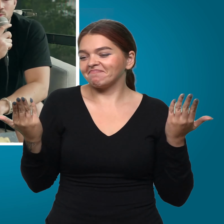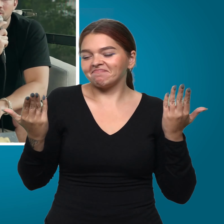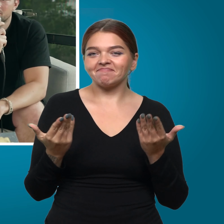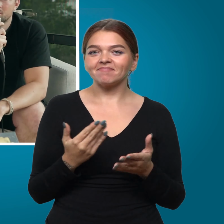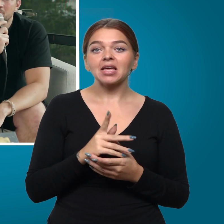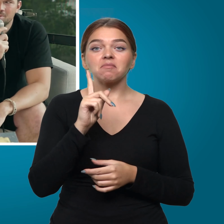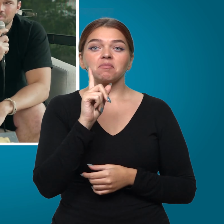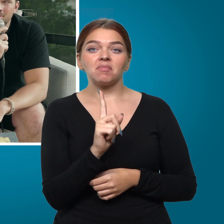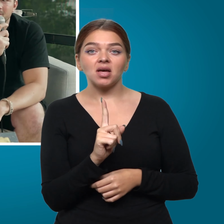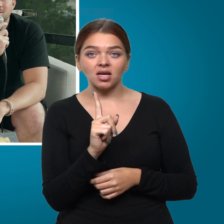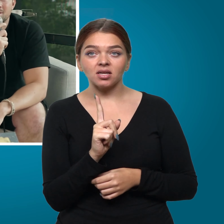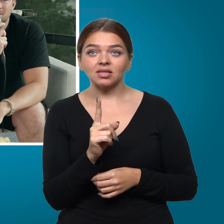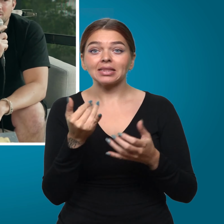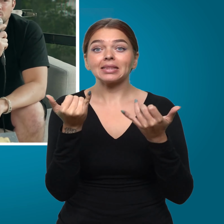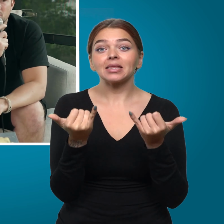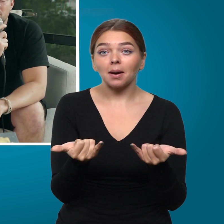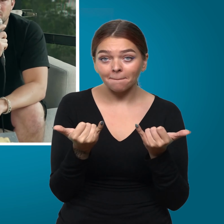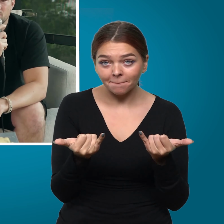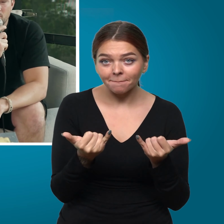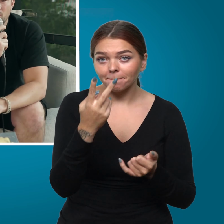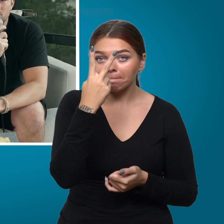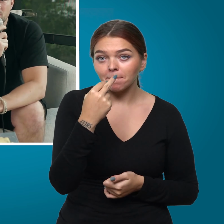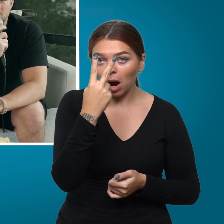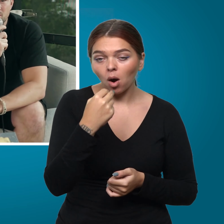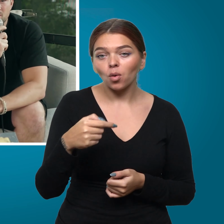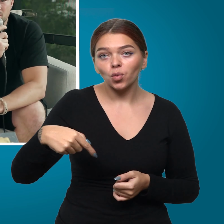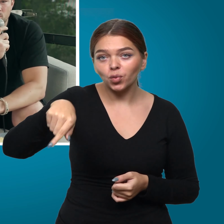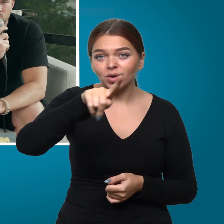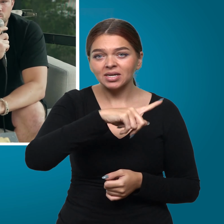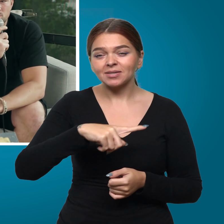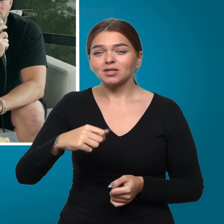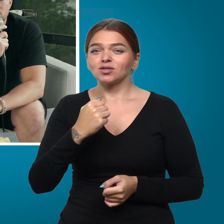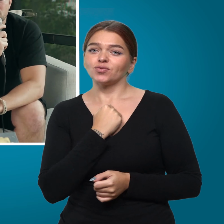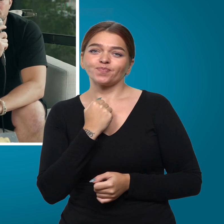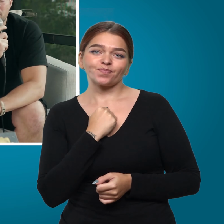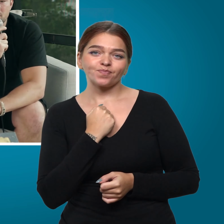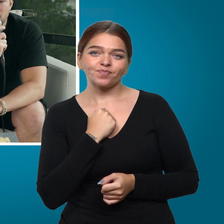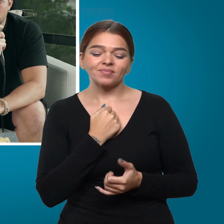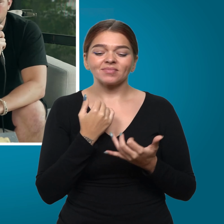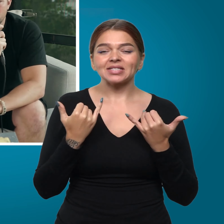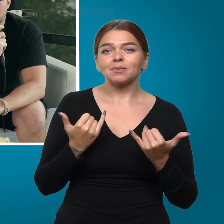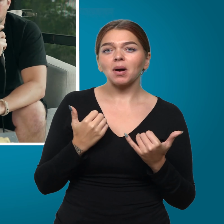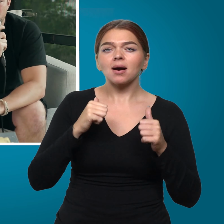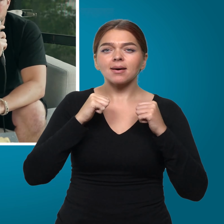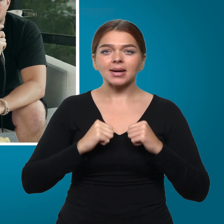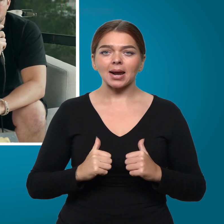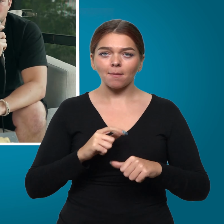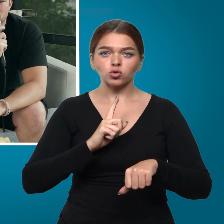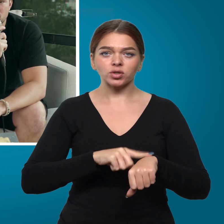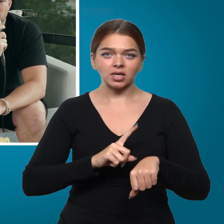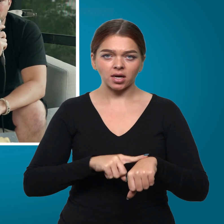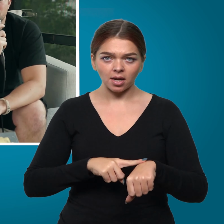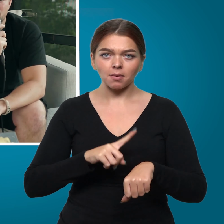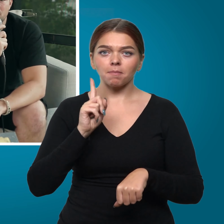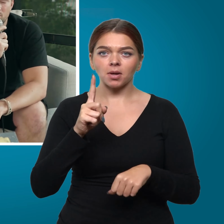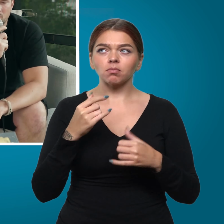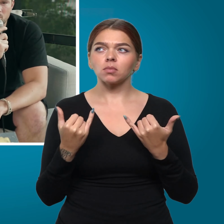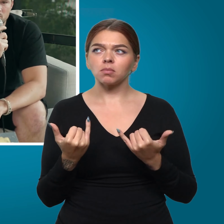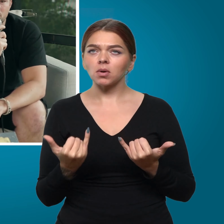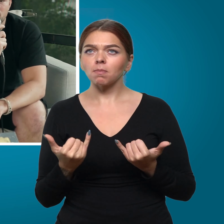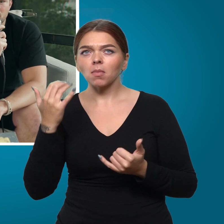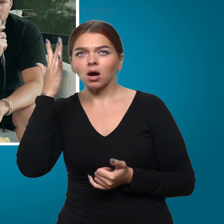buvę kitaip. Bet aš dabartinius paauglius gal šiek tiek labiau užjaučiu, nes mes gyvenam labai ramiais laikais, o aš dabar, kai pagalvoju,